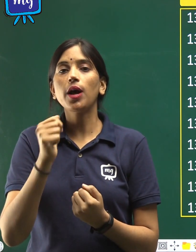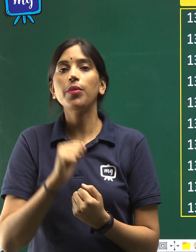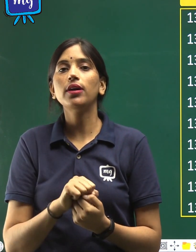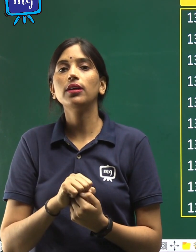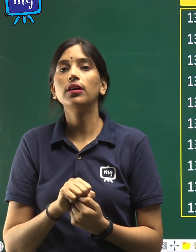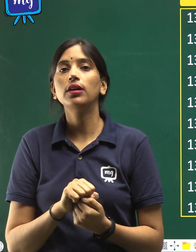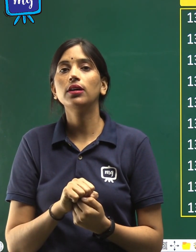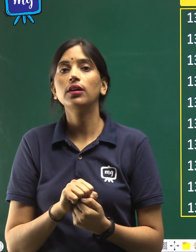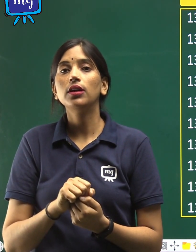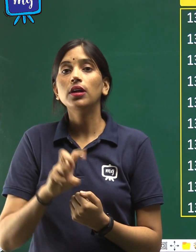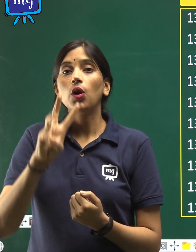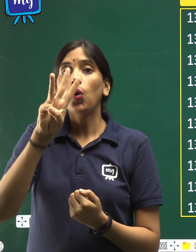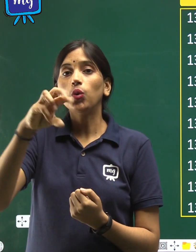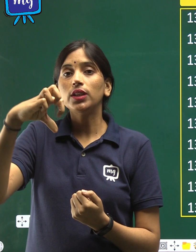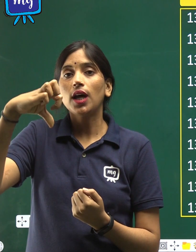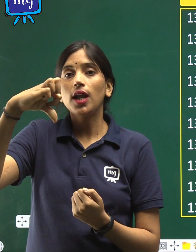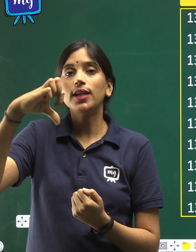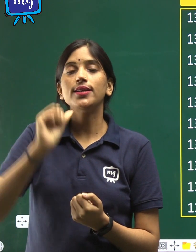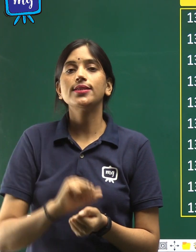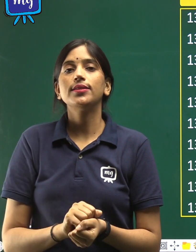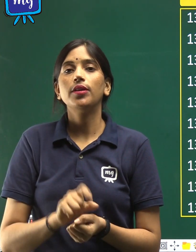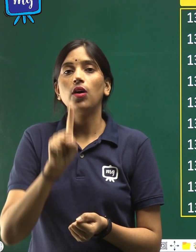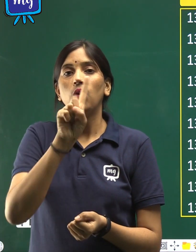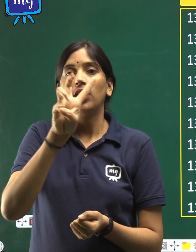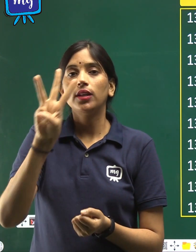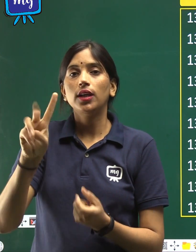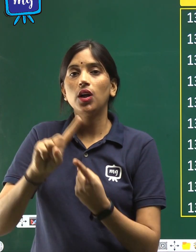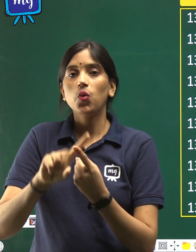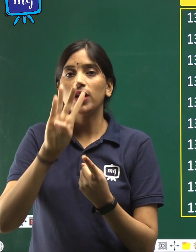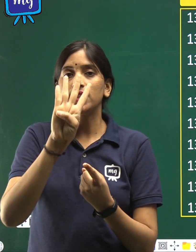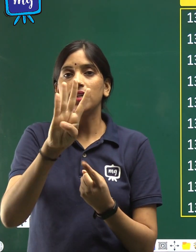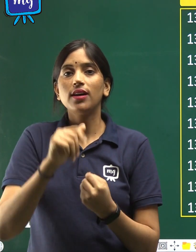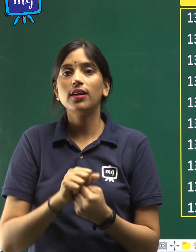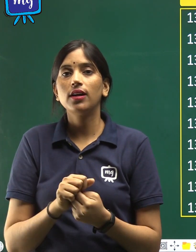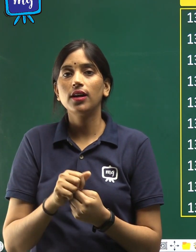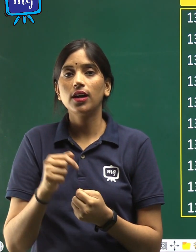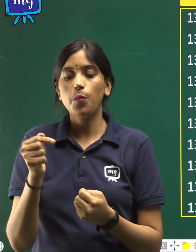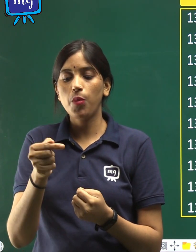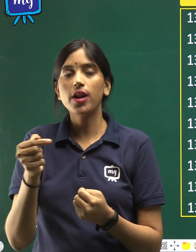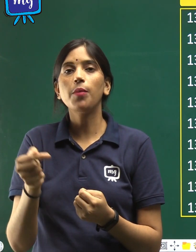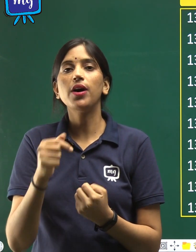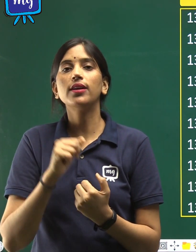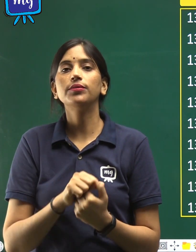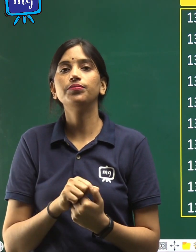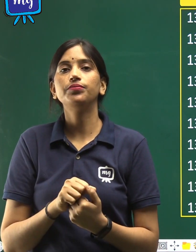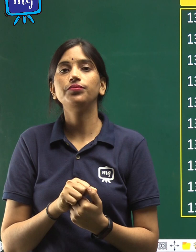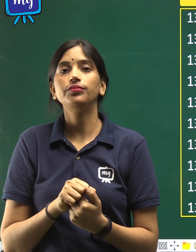बराबर 39। 13 गुणा 4